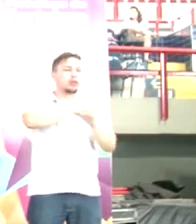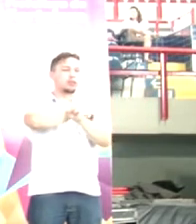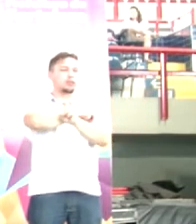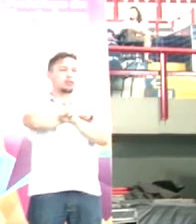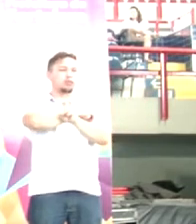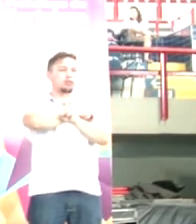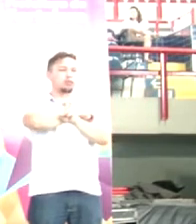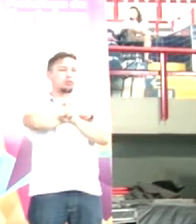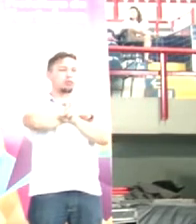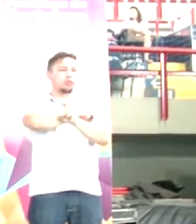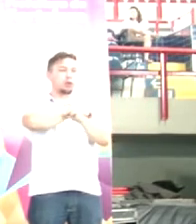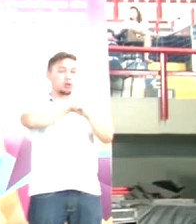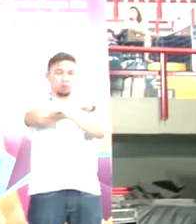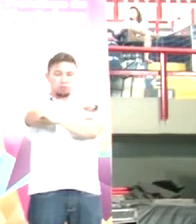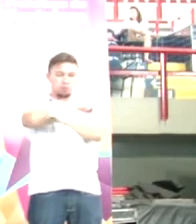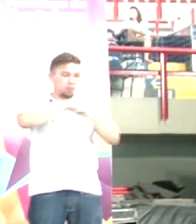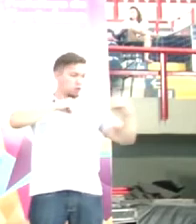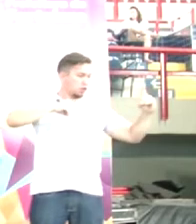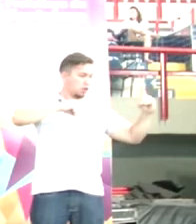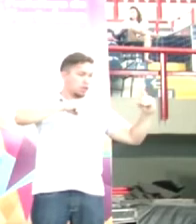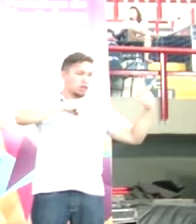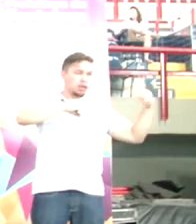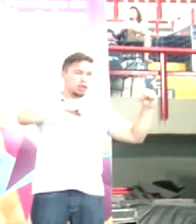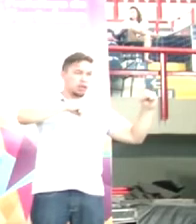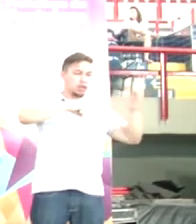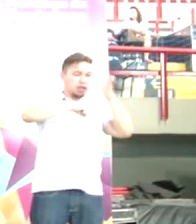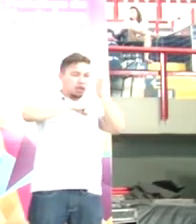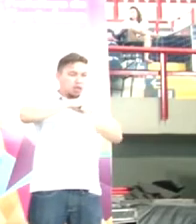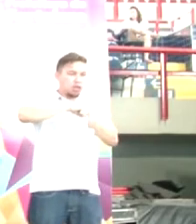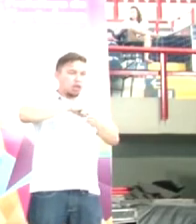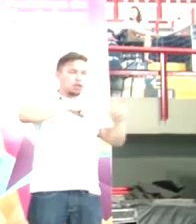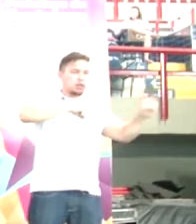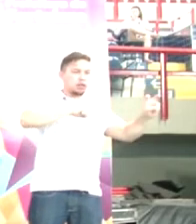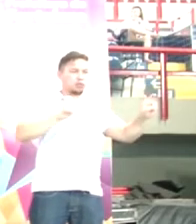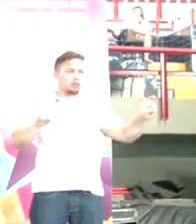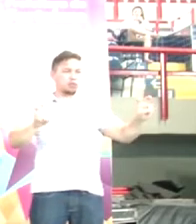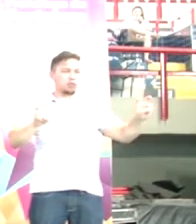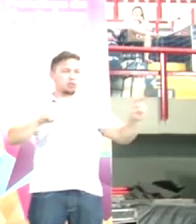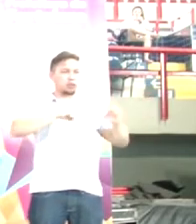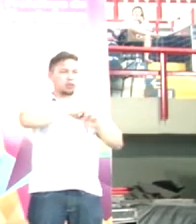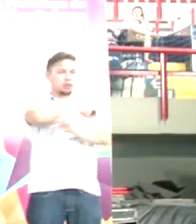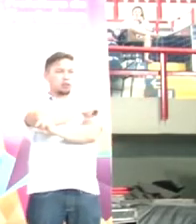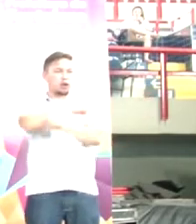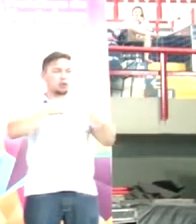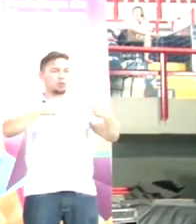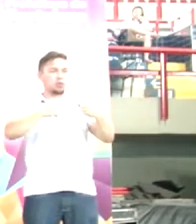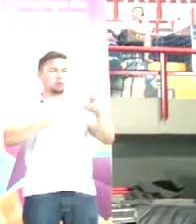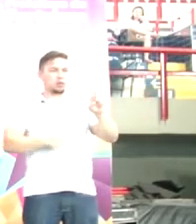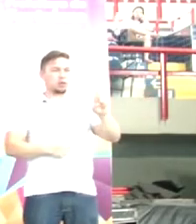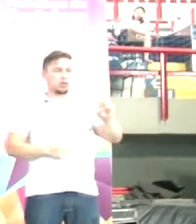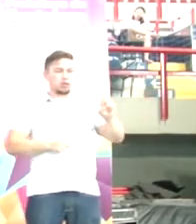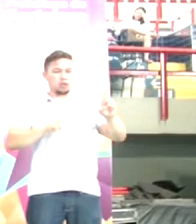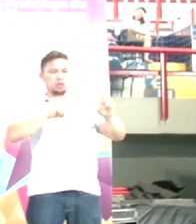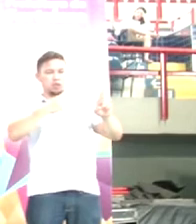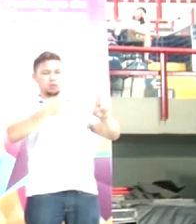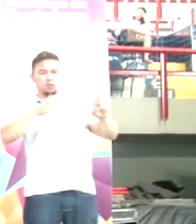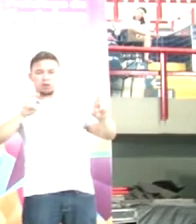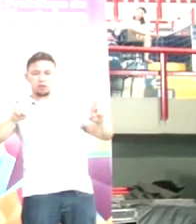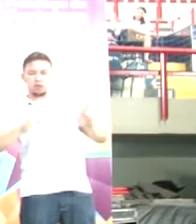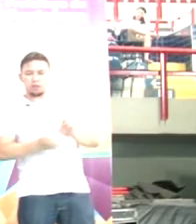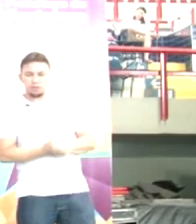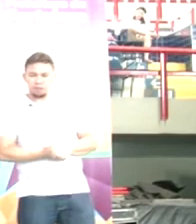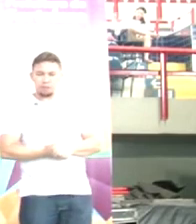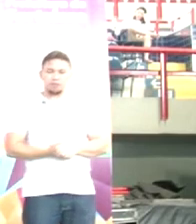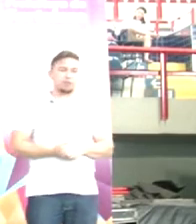a 5, os meus cálculos, beleza. Então, ele diz que 4 tubos